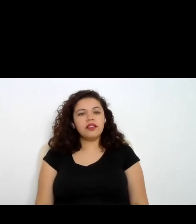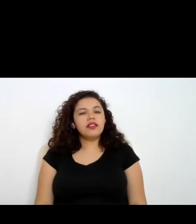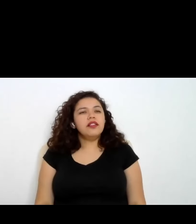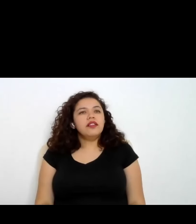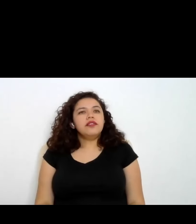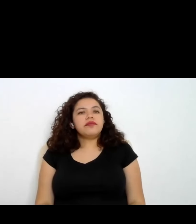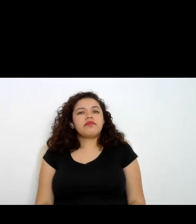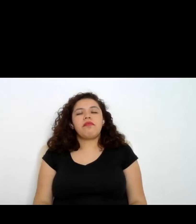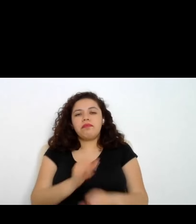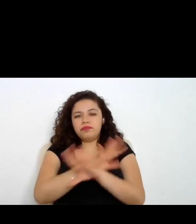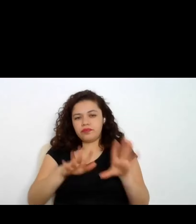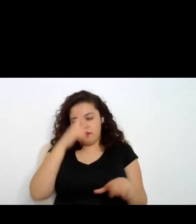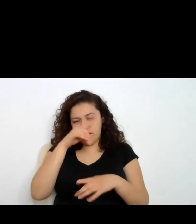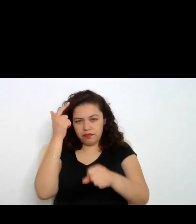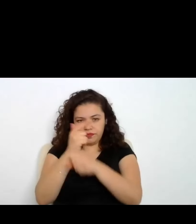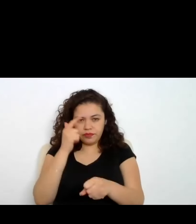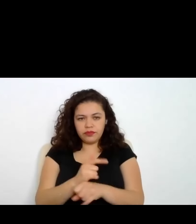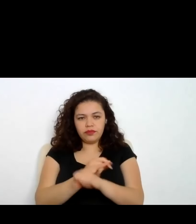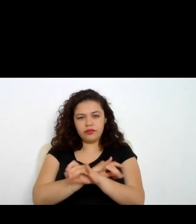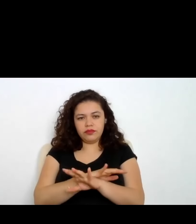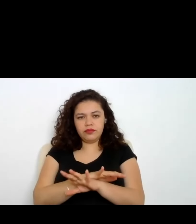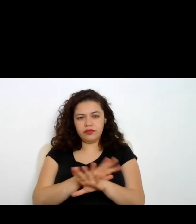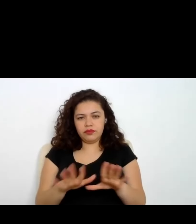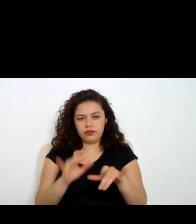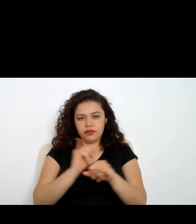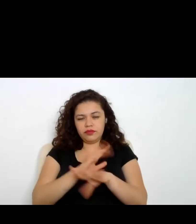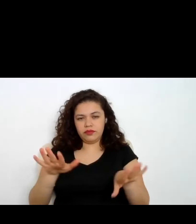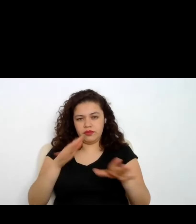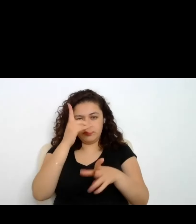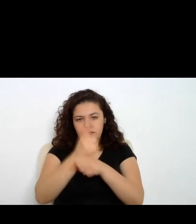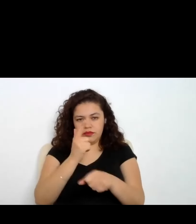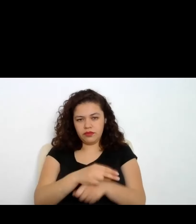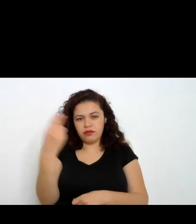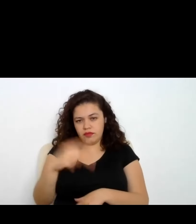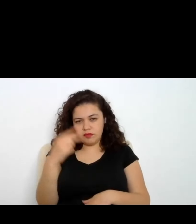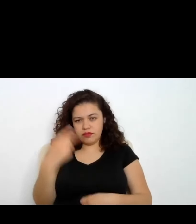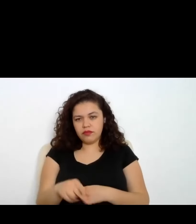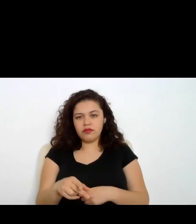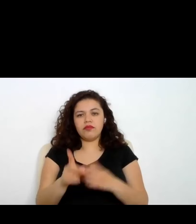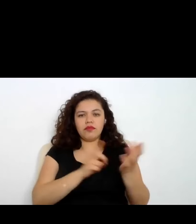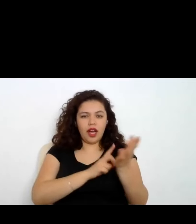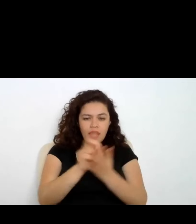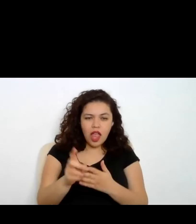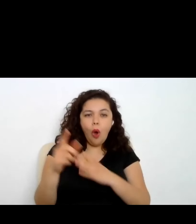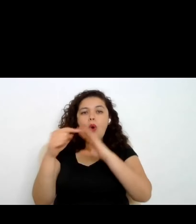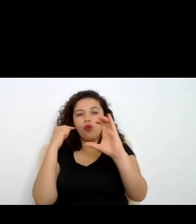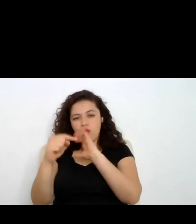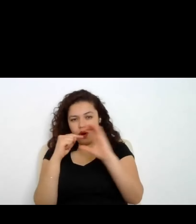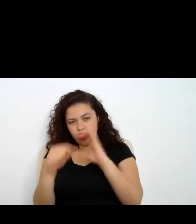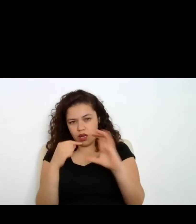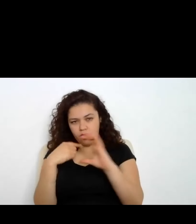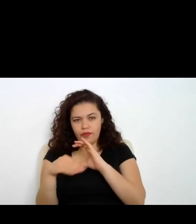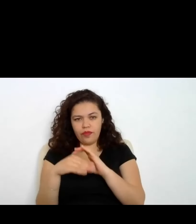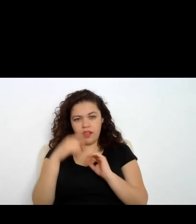de identificación. Bueno, pues datos de identificación sería el nombre, la dirección, el correo electrónico,